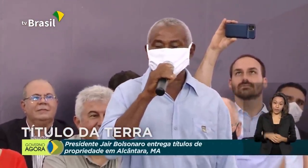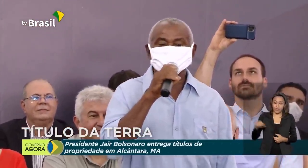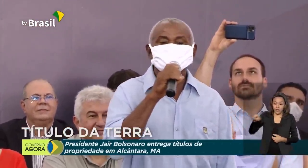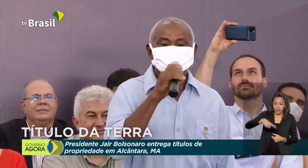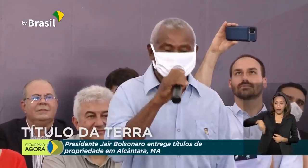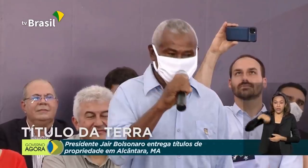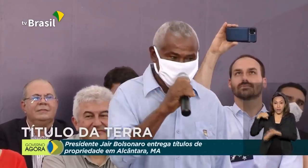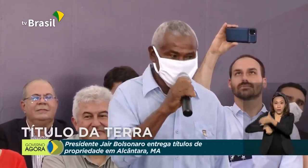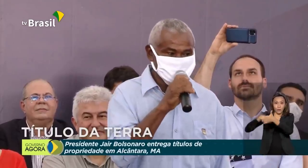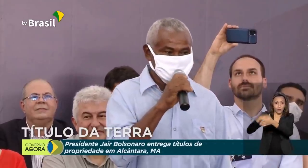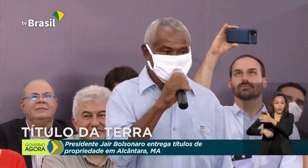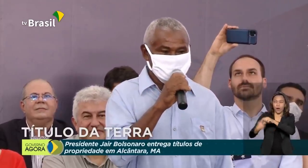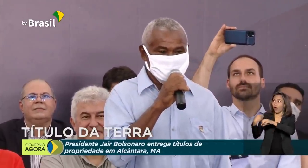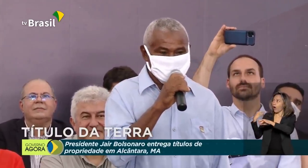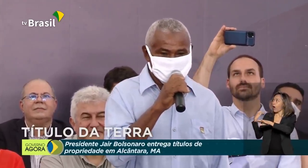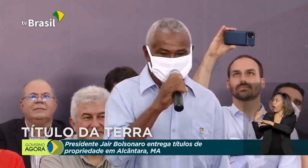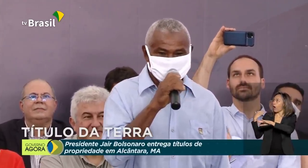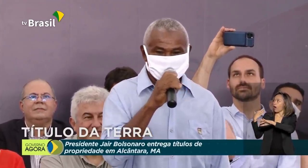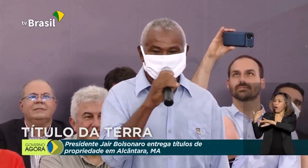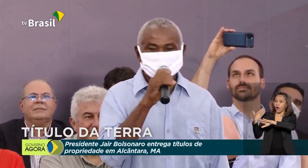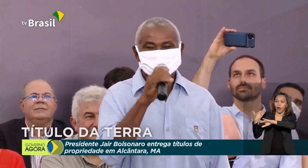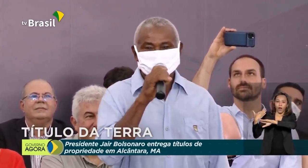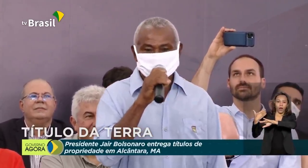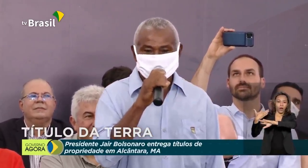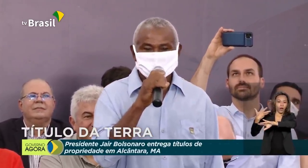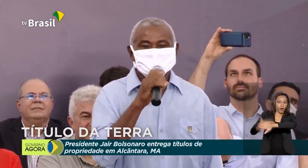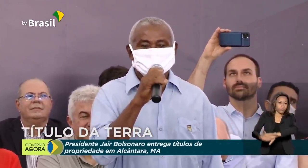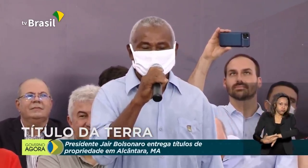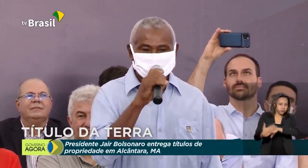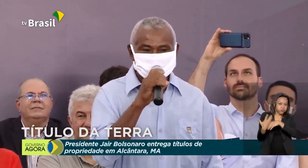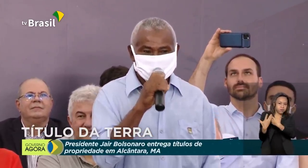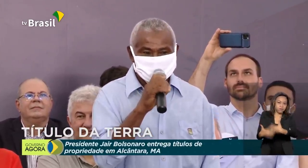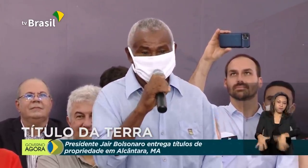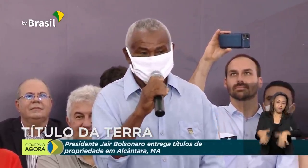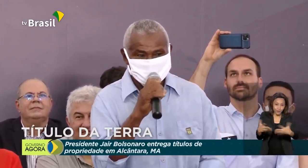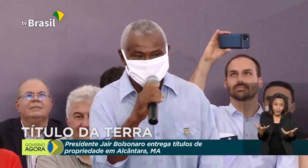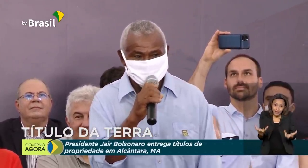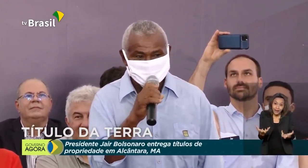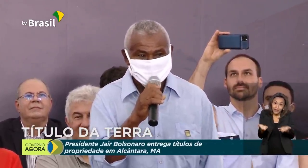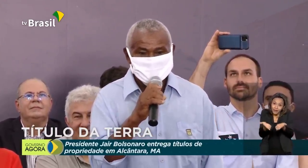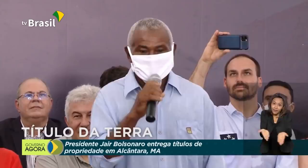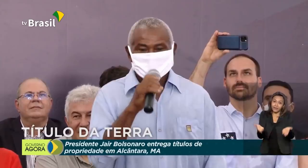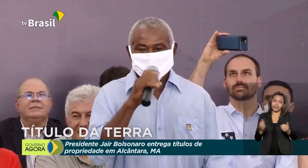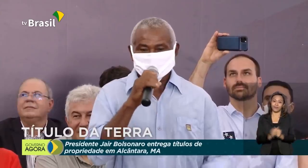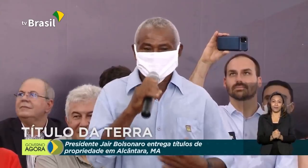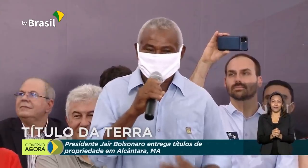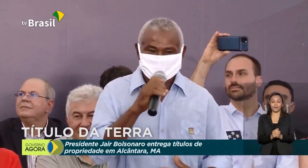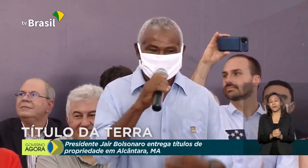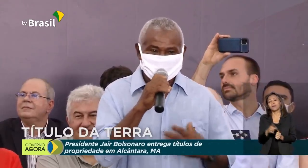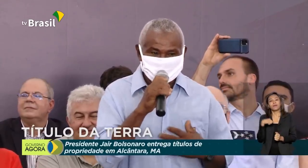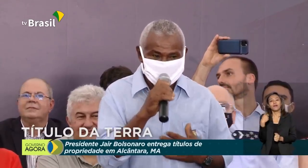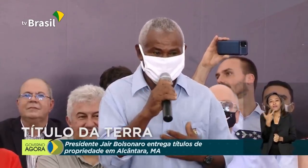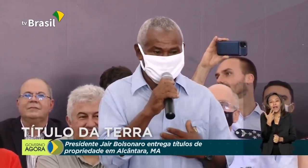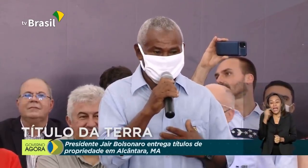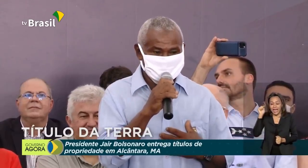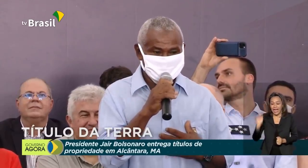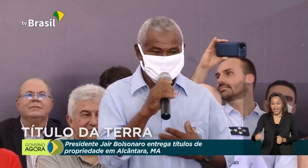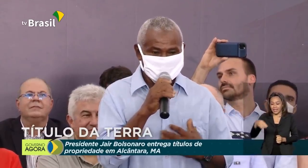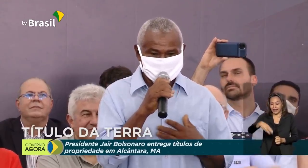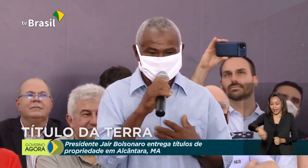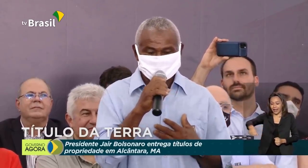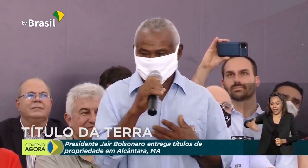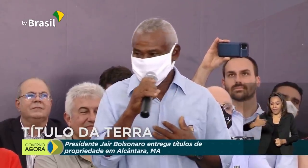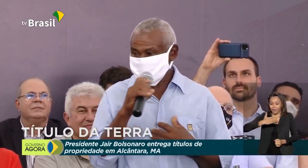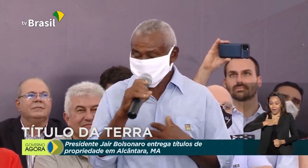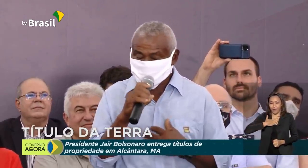luta vem de muito longo. Então, o que nós estávamos querendo era esse título, para dizer assim, é meu,